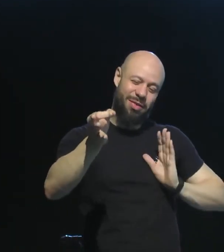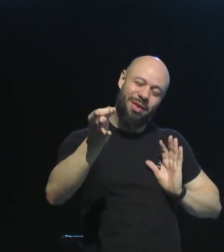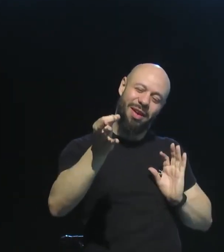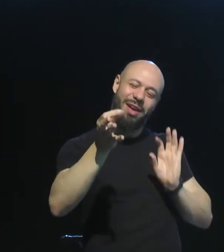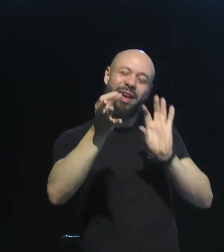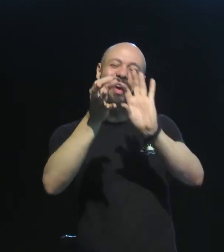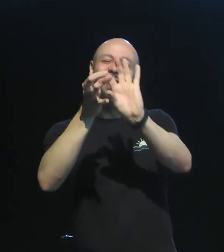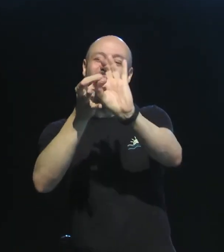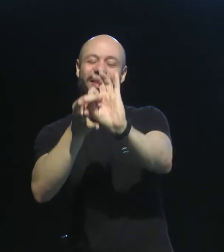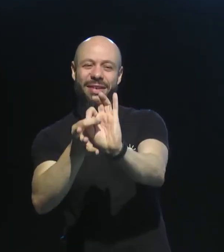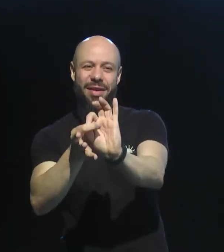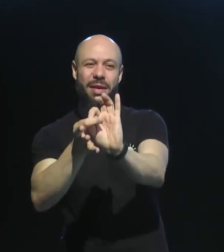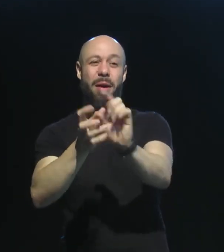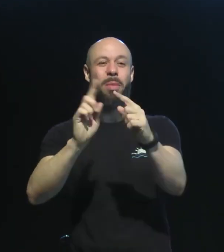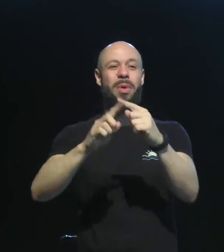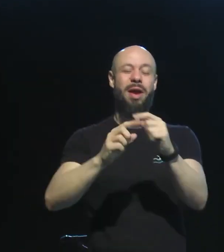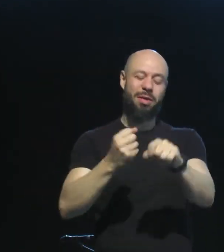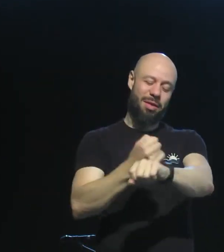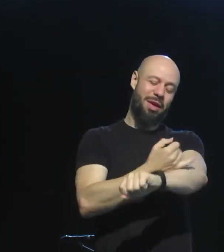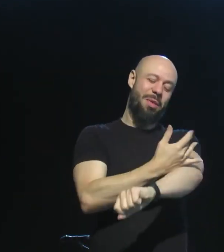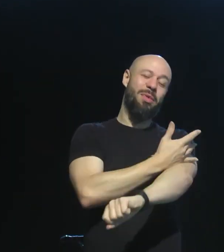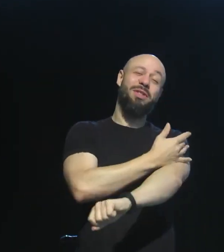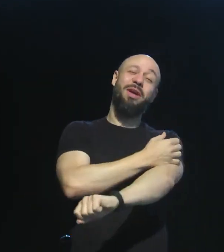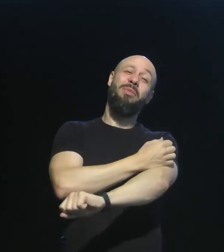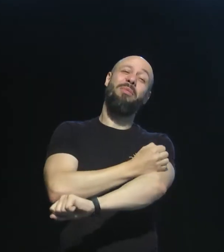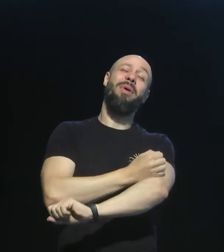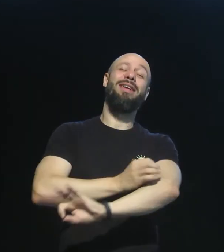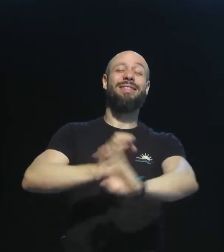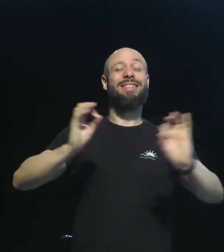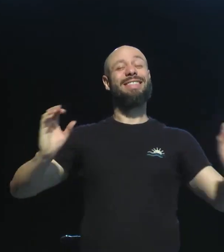levará à verdade. Será?